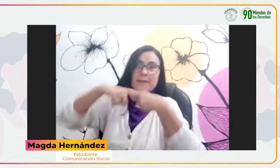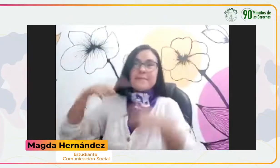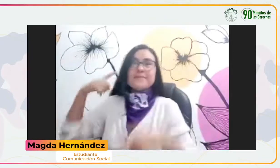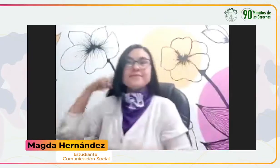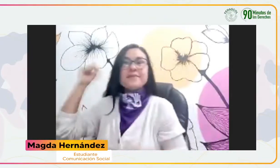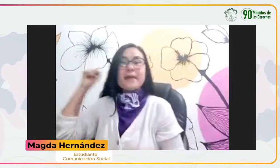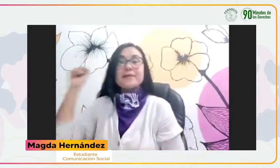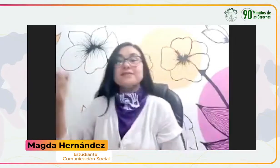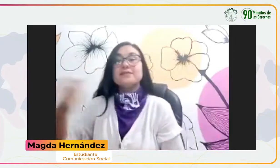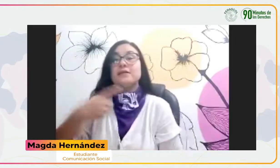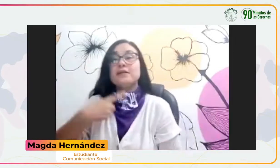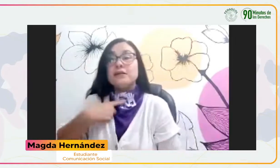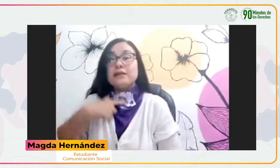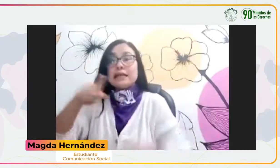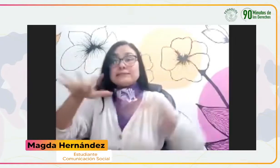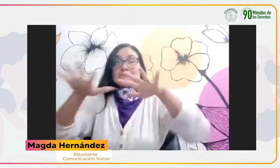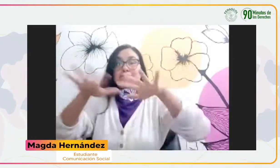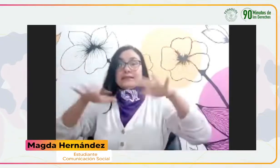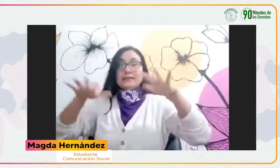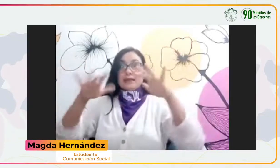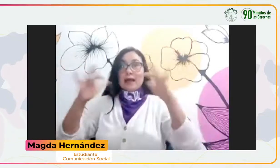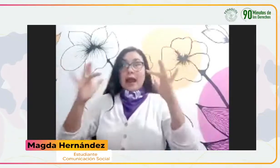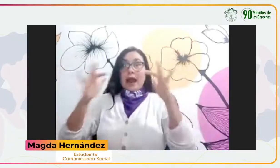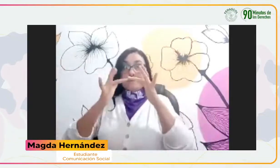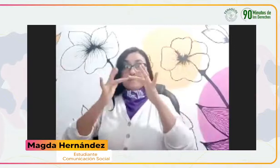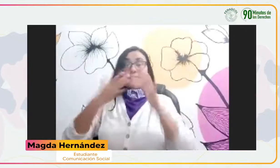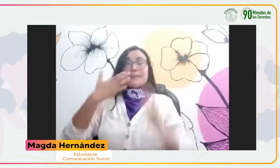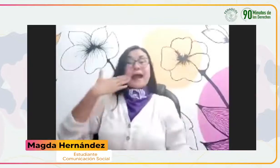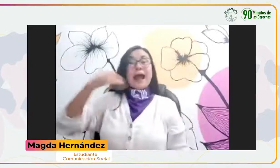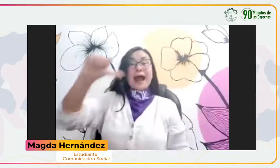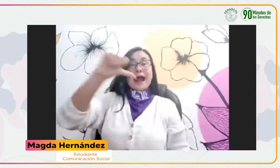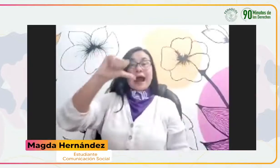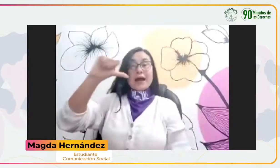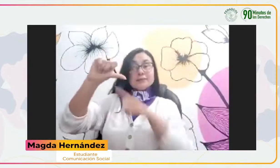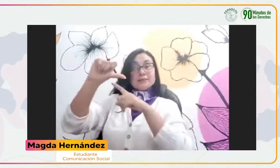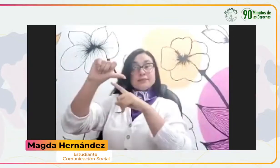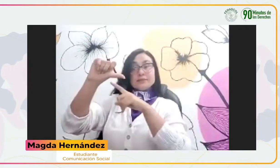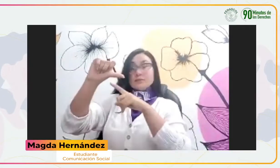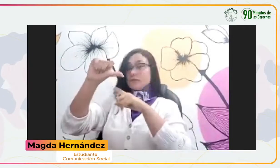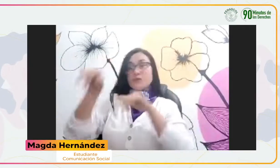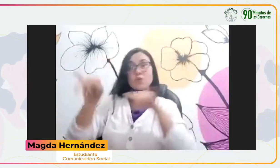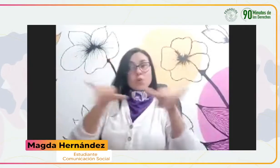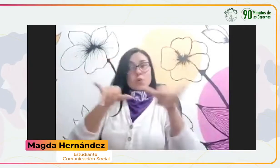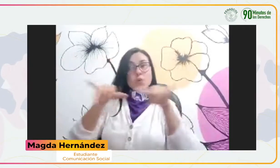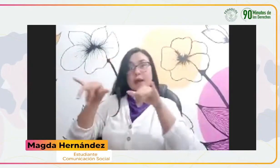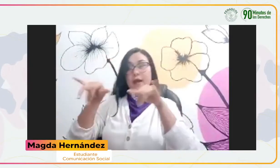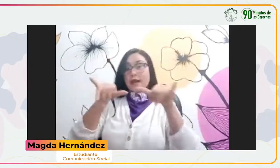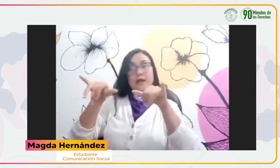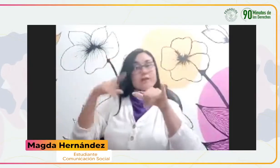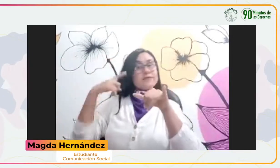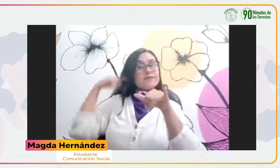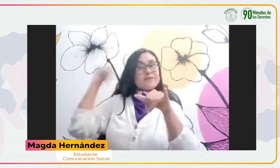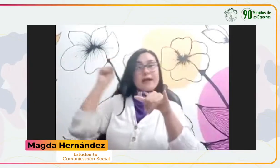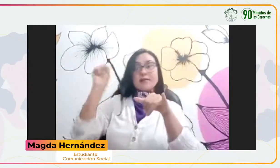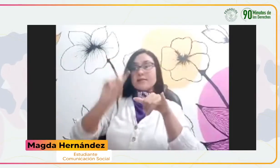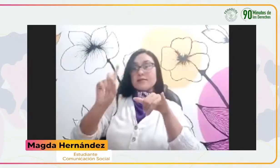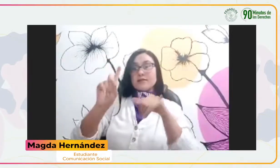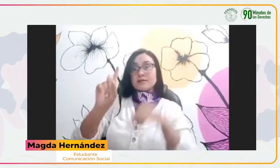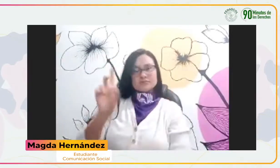Estas dos señas las podemos manejar para referirnos a esto. Tiene que ver no